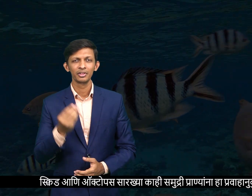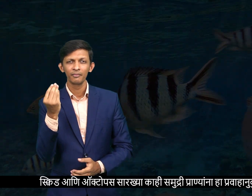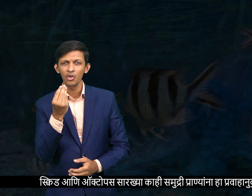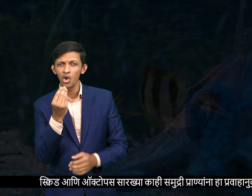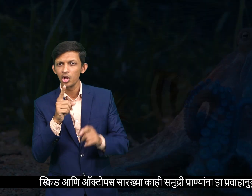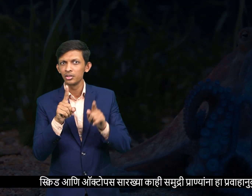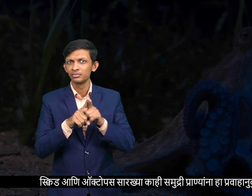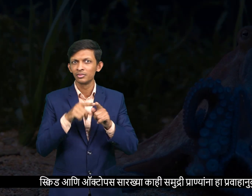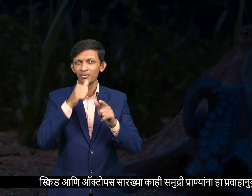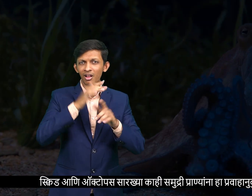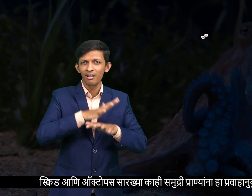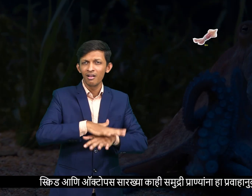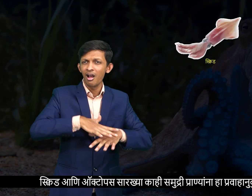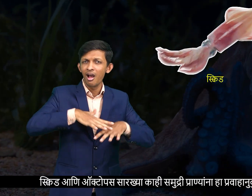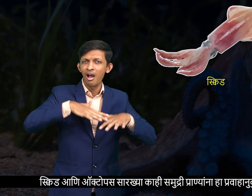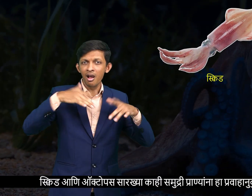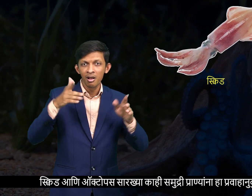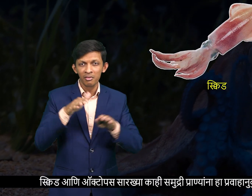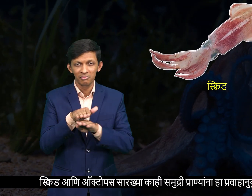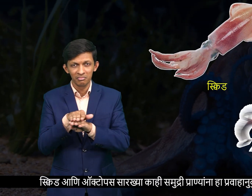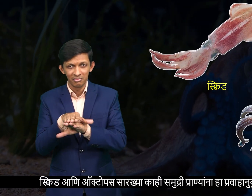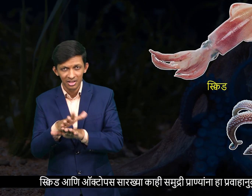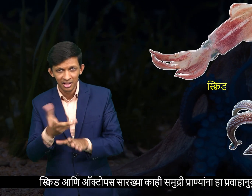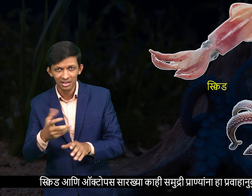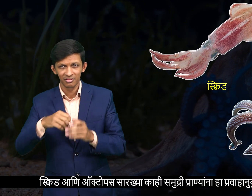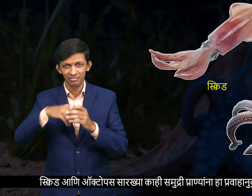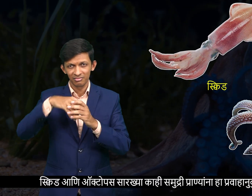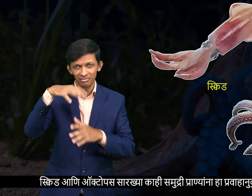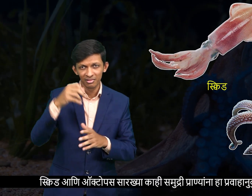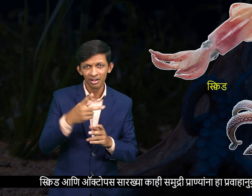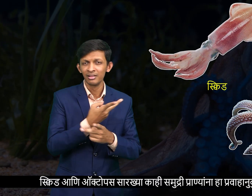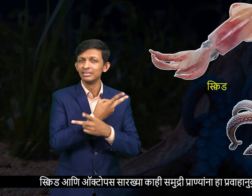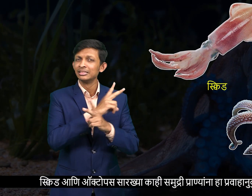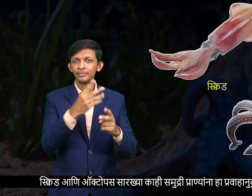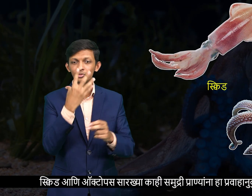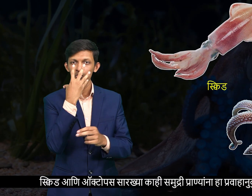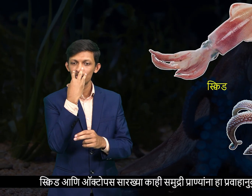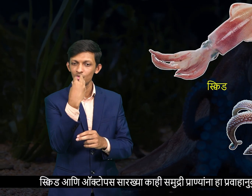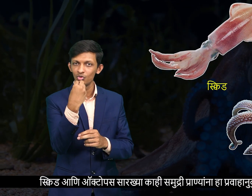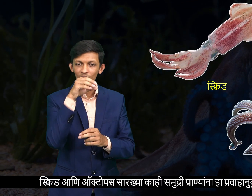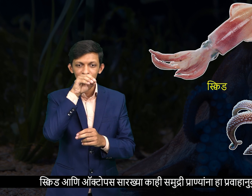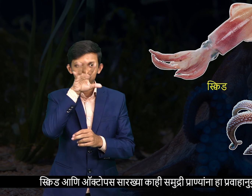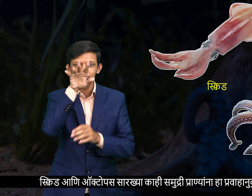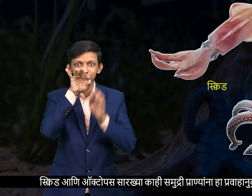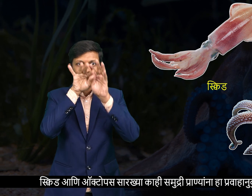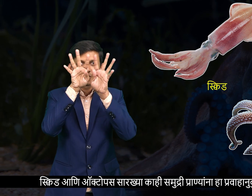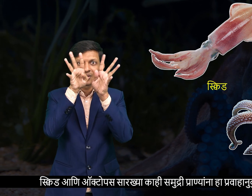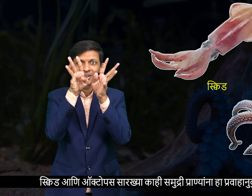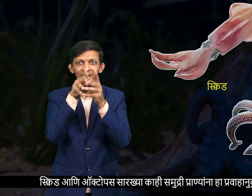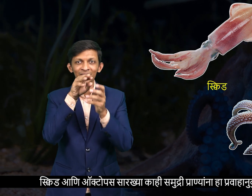स्क्विड आणि ऑक्टोपस सारख्या काही समुद्री प्राण्यांना हा प्रवाहानुकूल आकार नसतो.